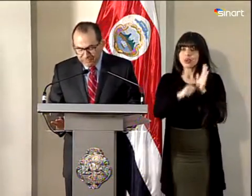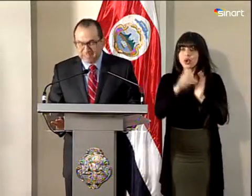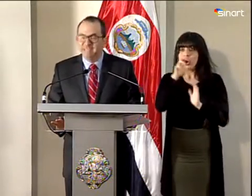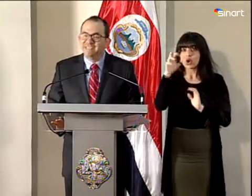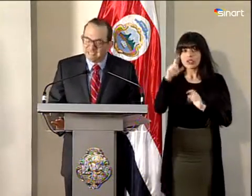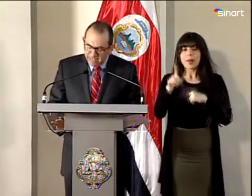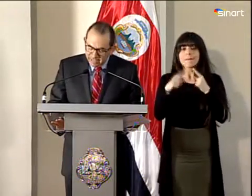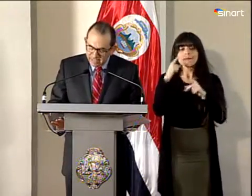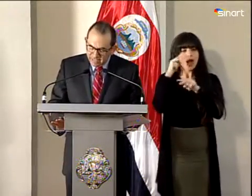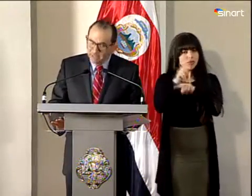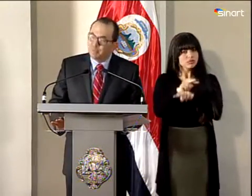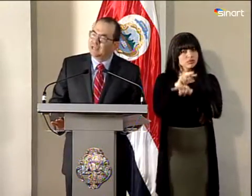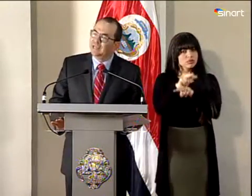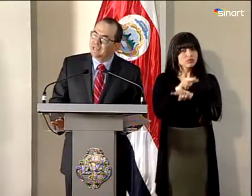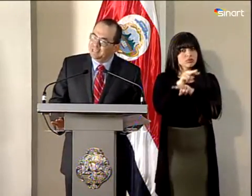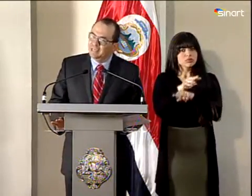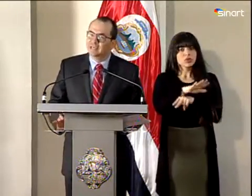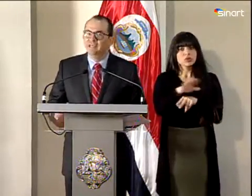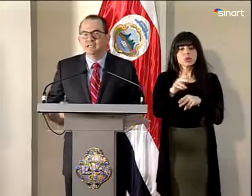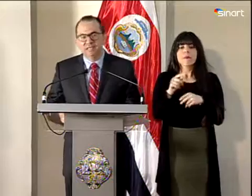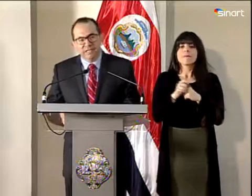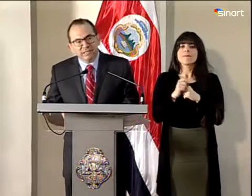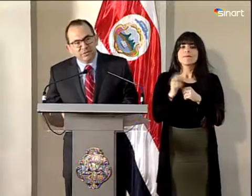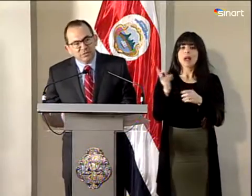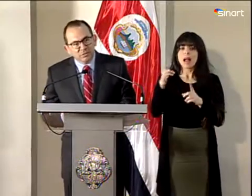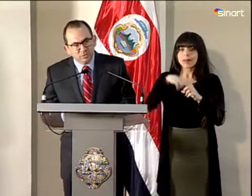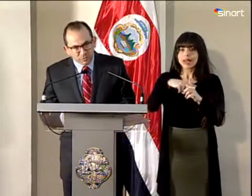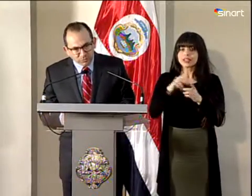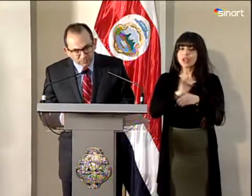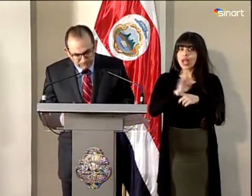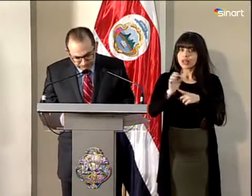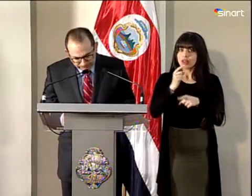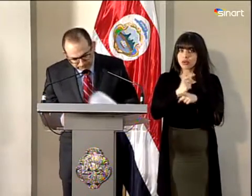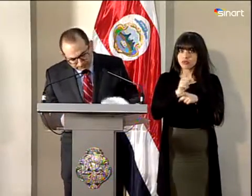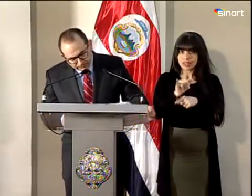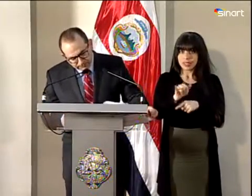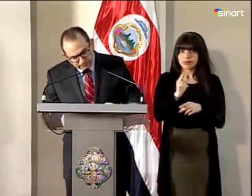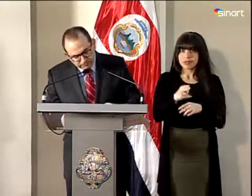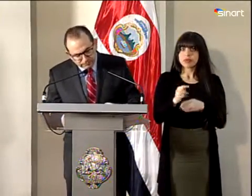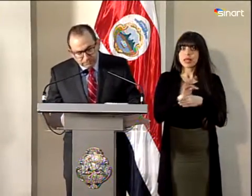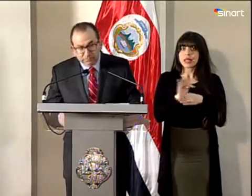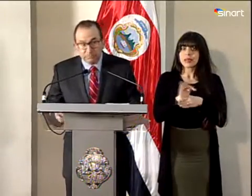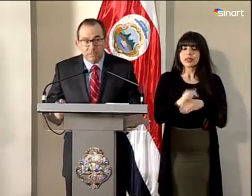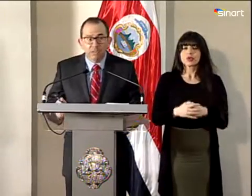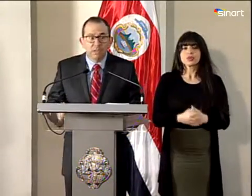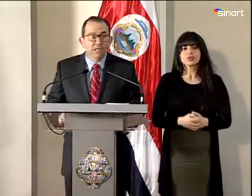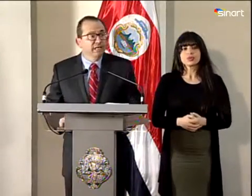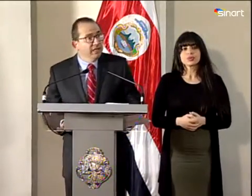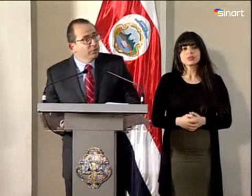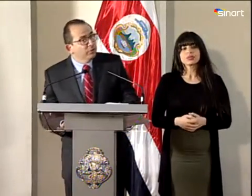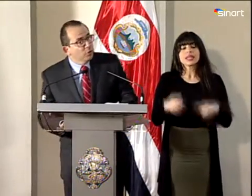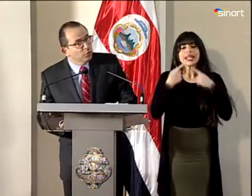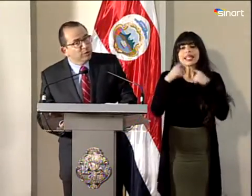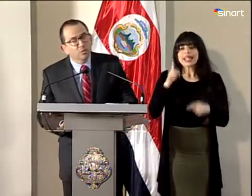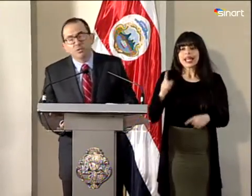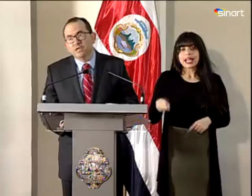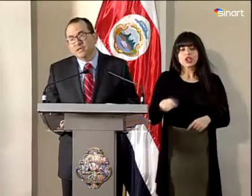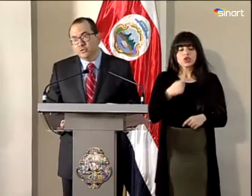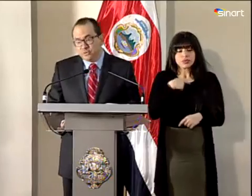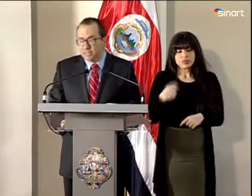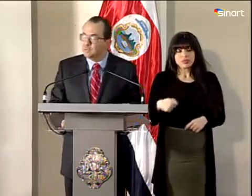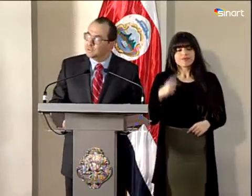Rica fiscalizará la práctica ética del tratamiento en cuestión. El decreto reconoce